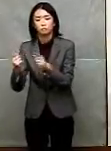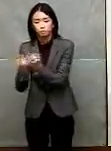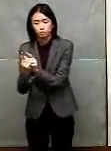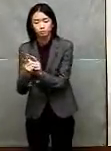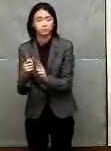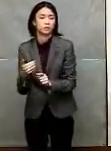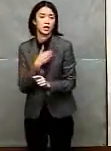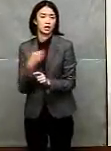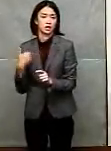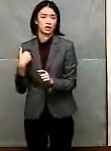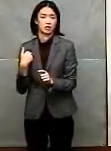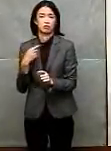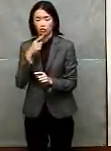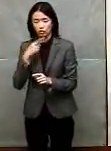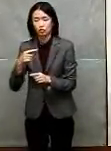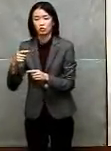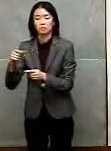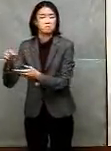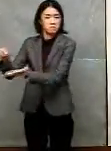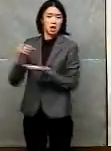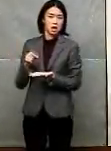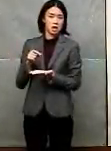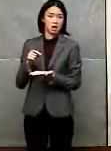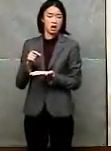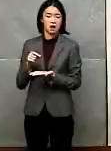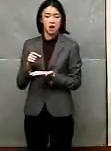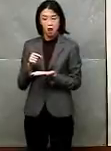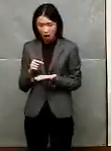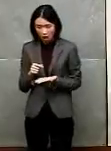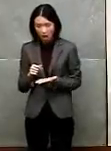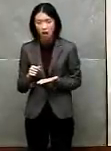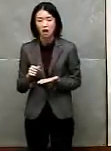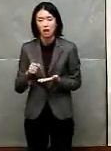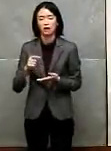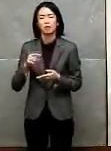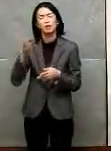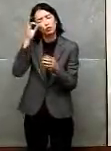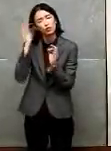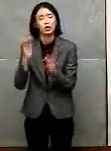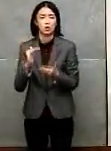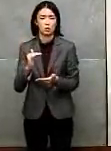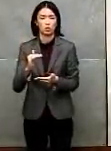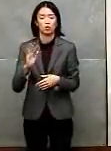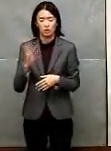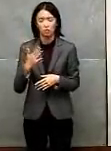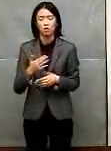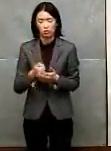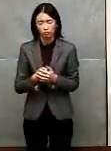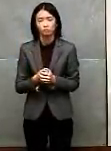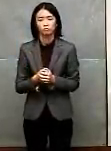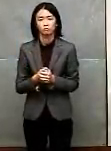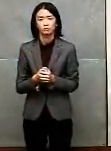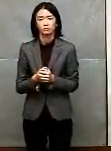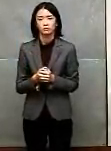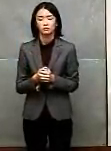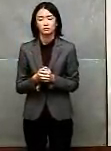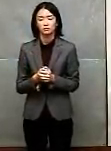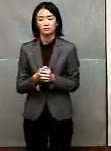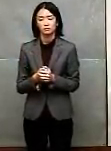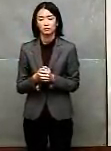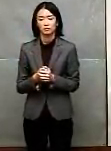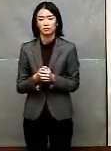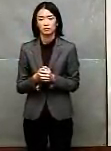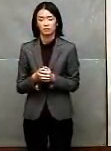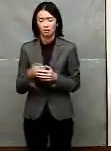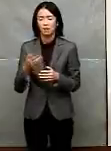を、お話を頂戴しまして、急だったんですけれども、それで